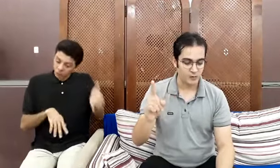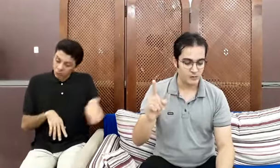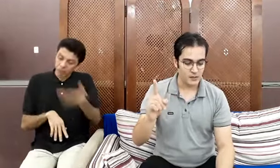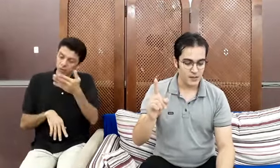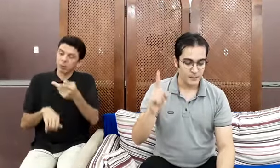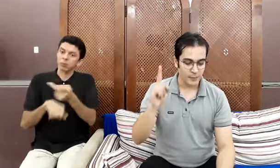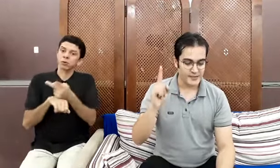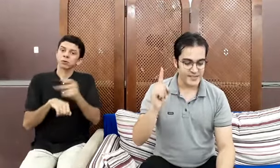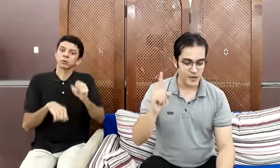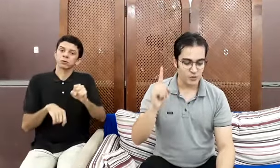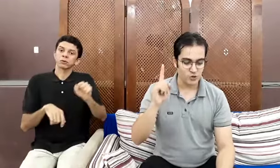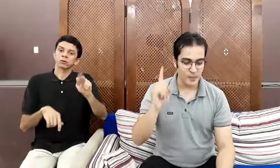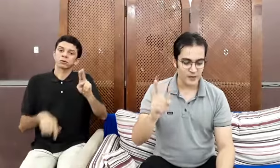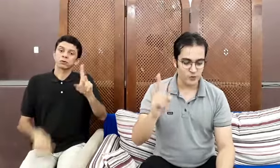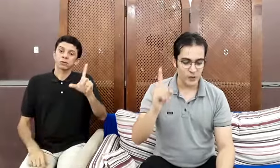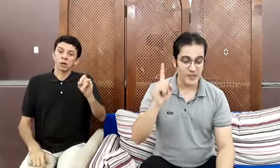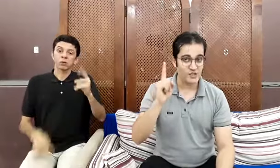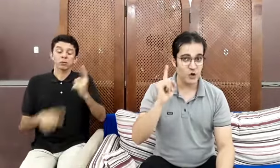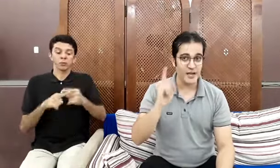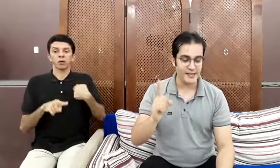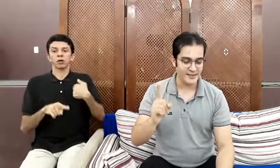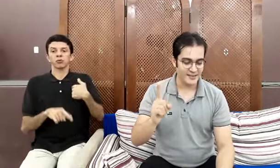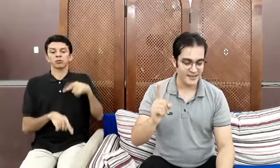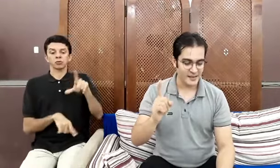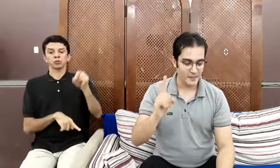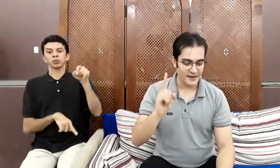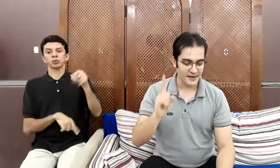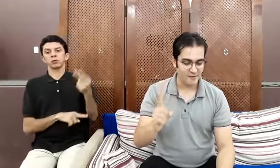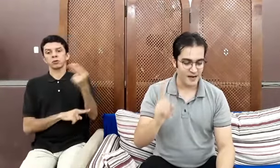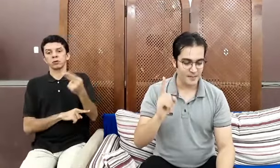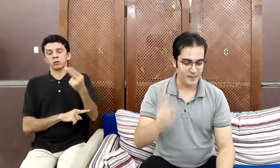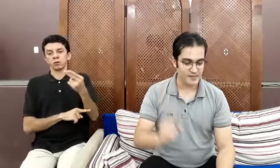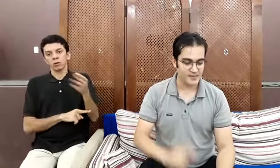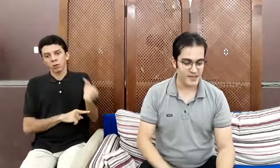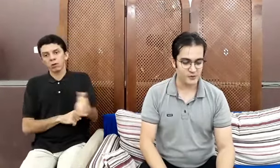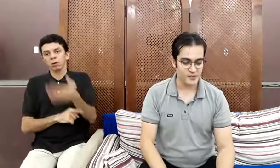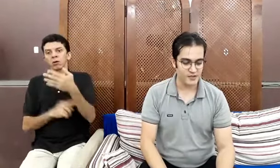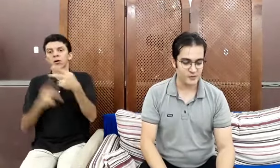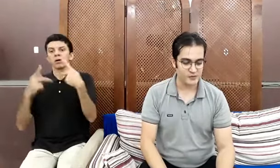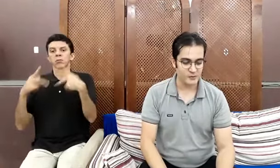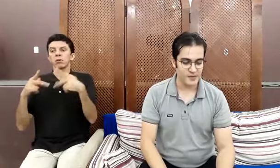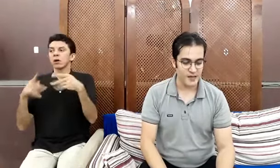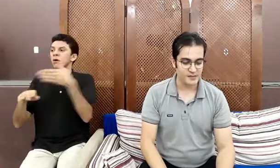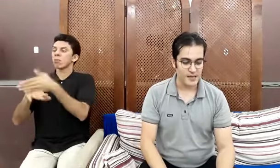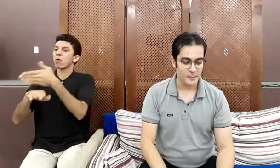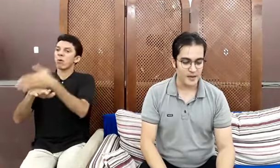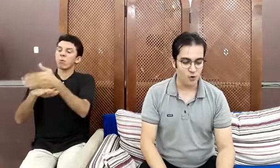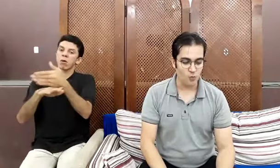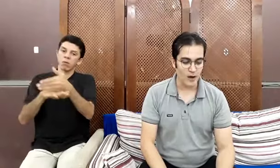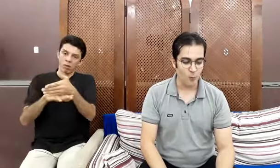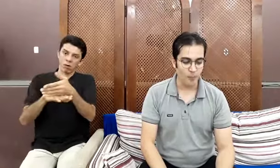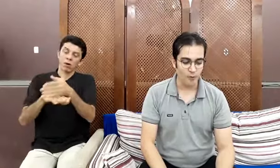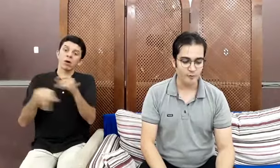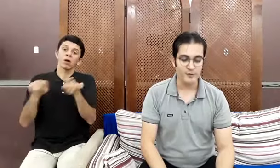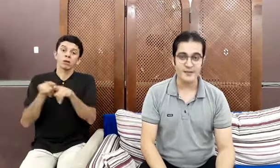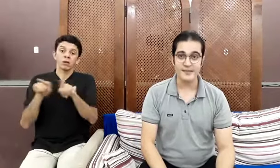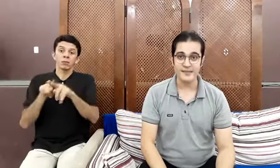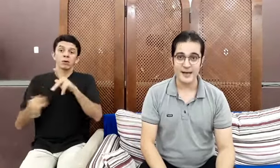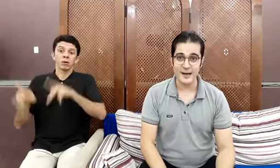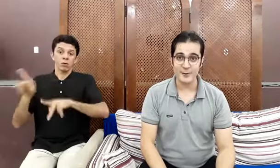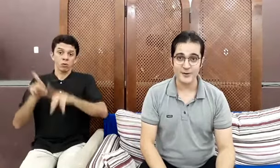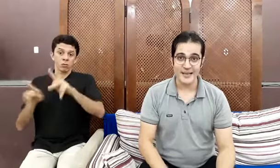Saulo, pois ele é um instrumento que eu escolhi para levar a minha mensagem aos gentios e aos reis, bem como ao povo